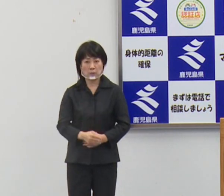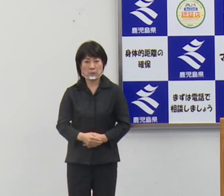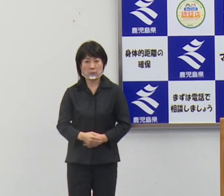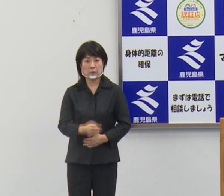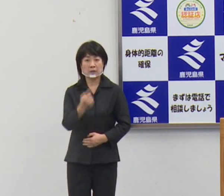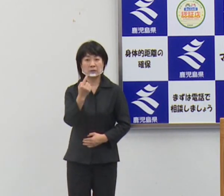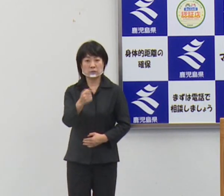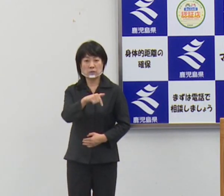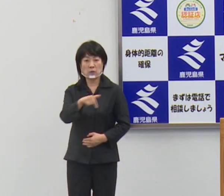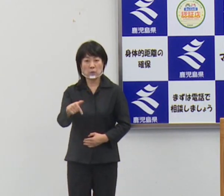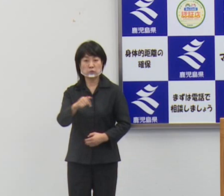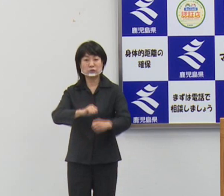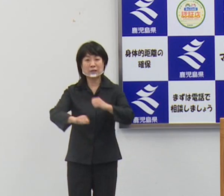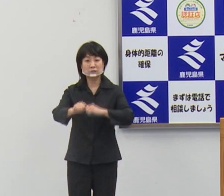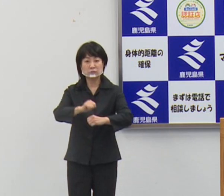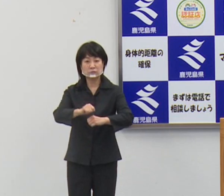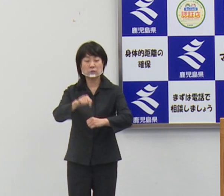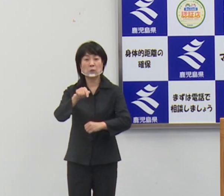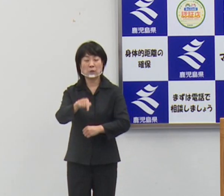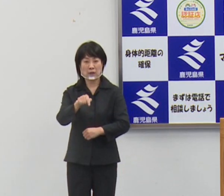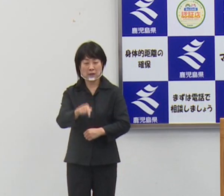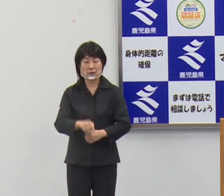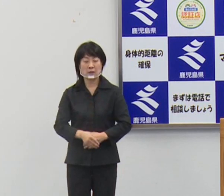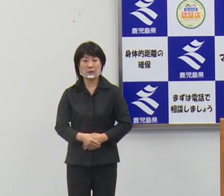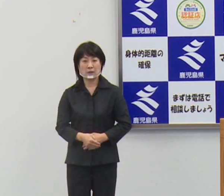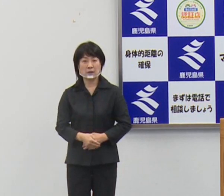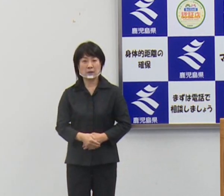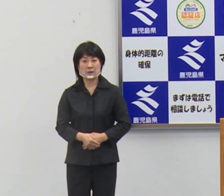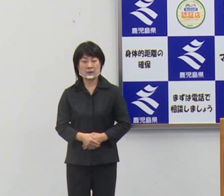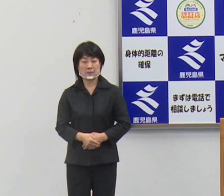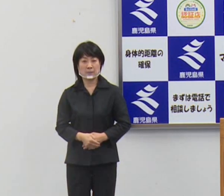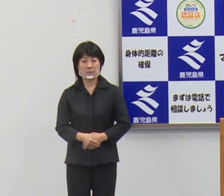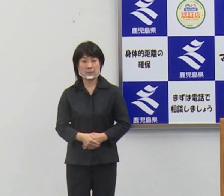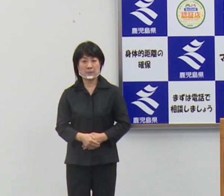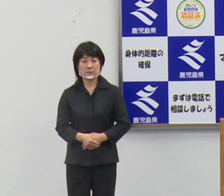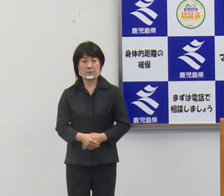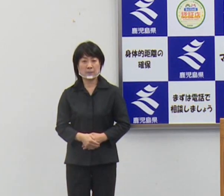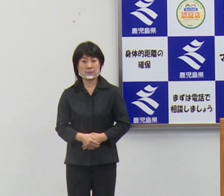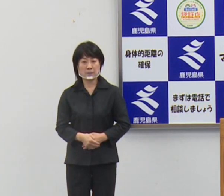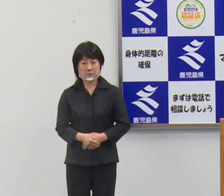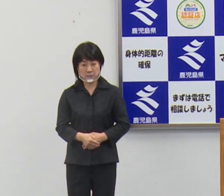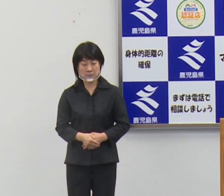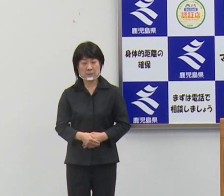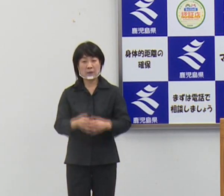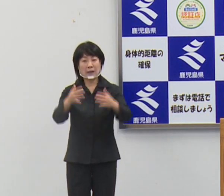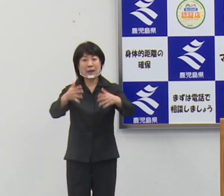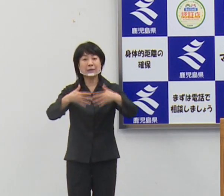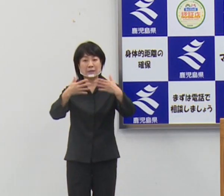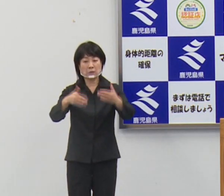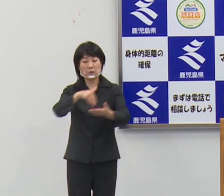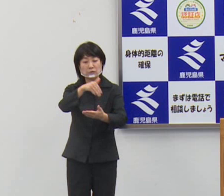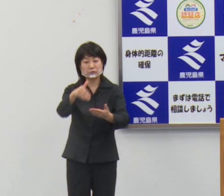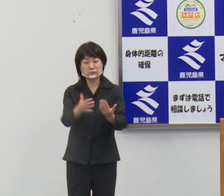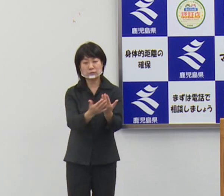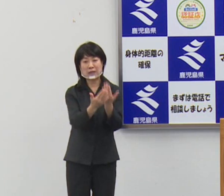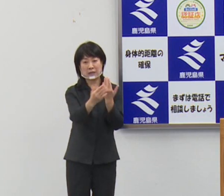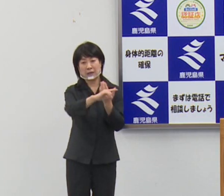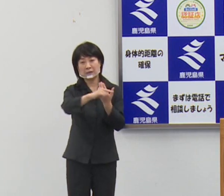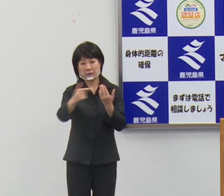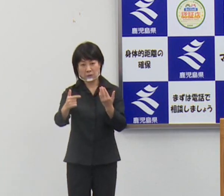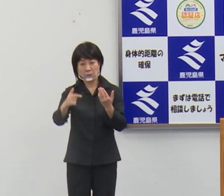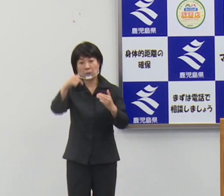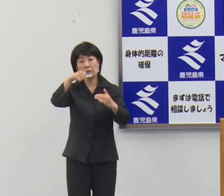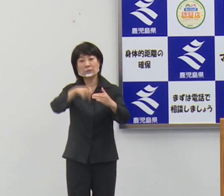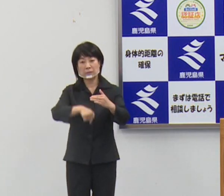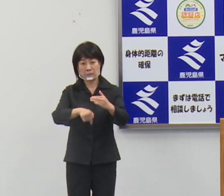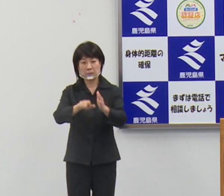つはその部活の関係で、秋のいろんな九州大会とかそういう大会がある中